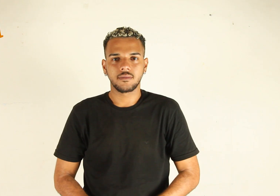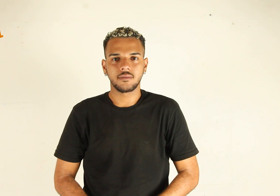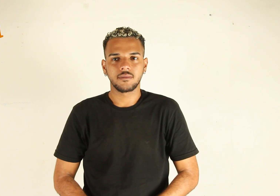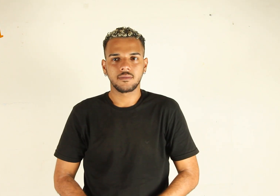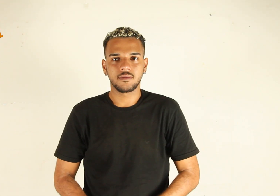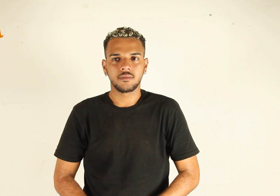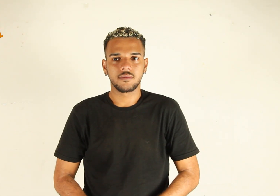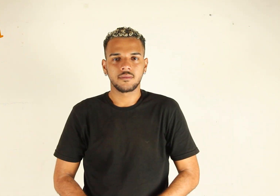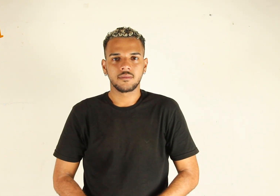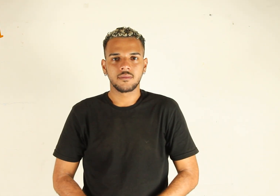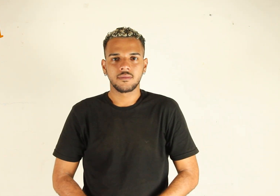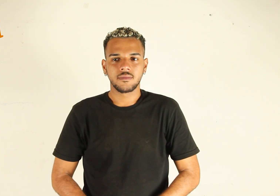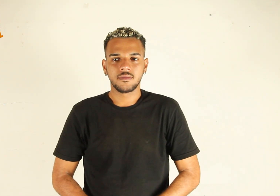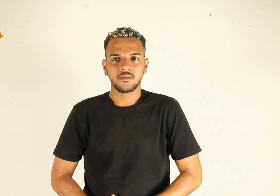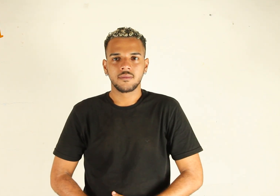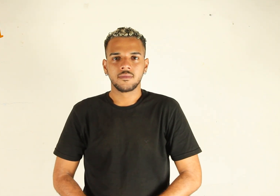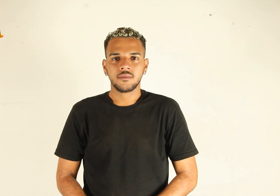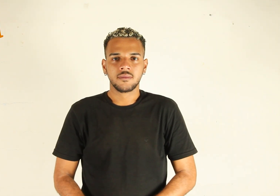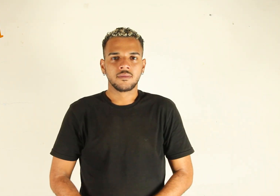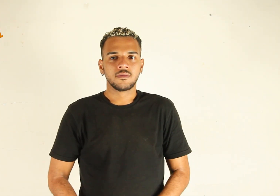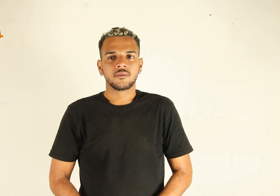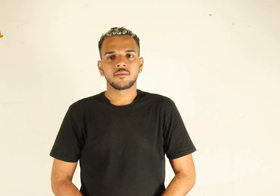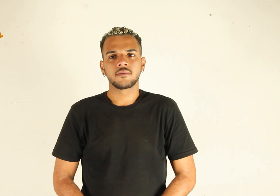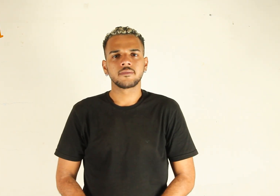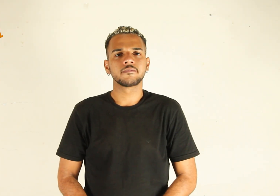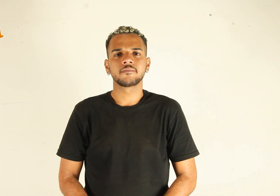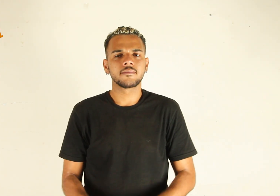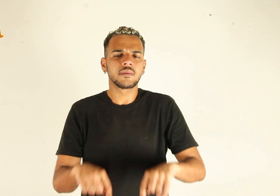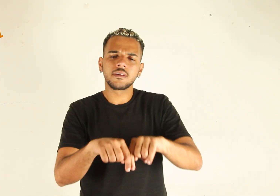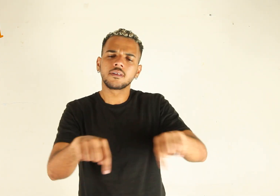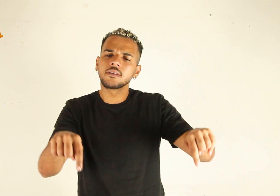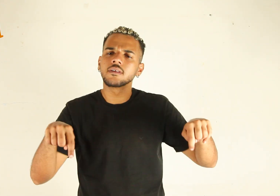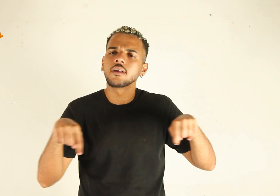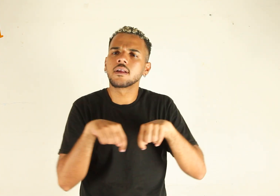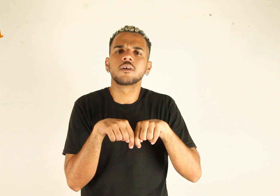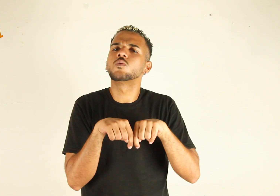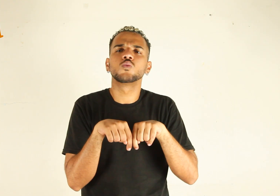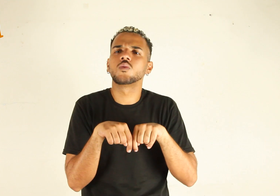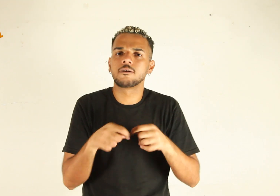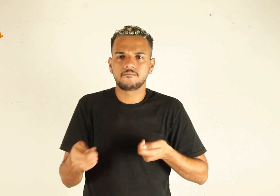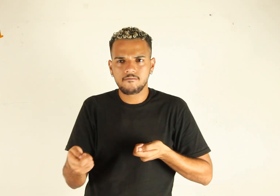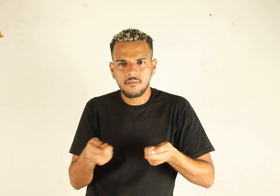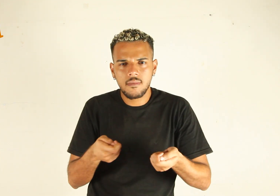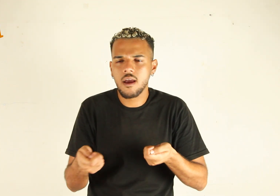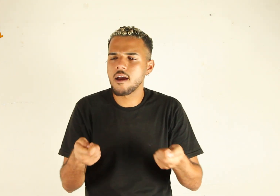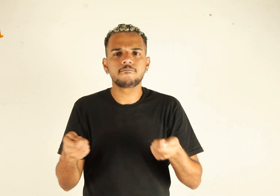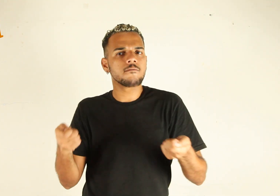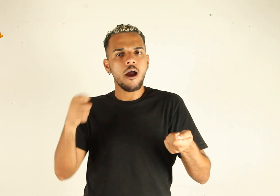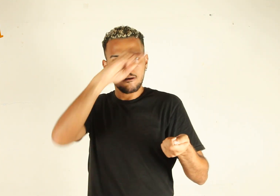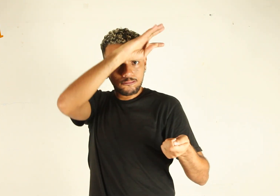nos cabelos e usava a joia nos braços e pernas. Sua postura impressionou a todos os presentes.